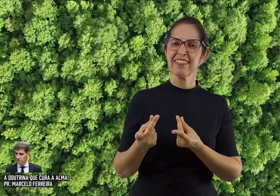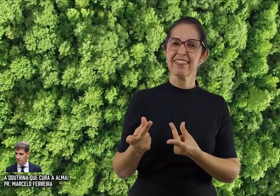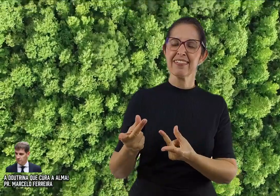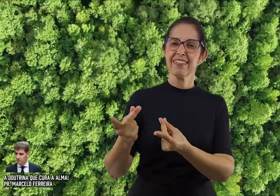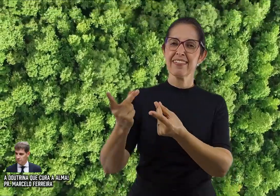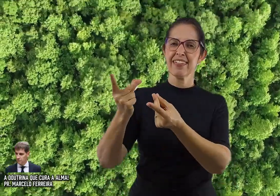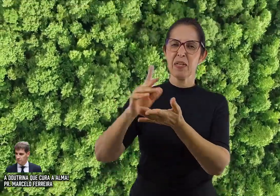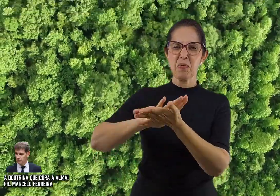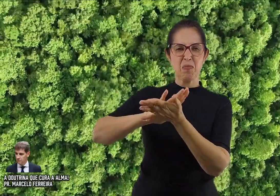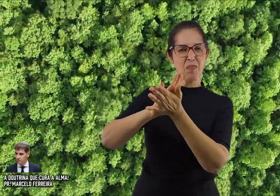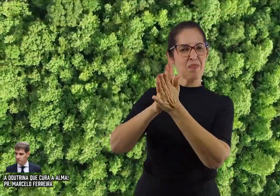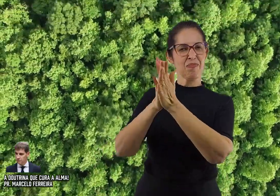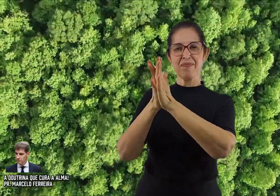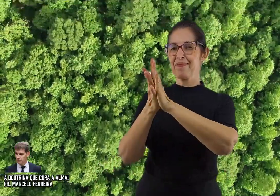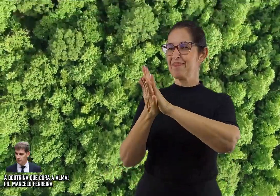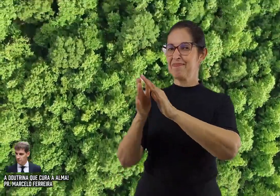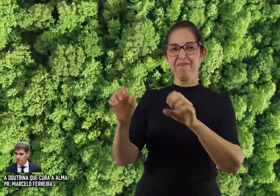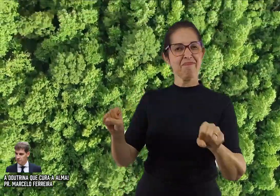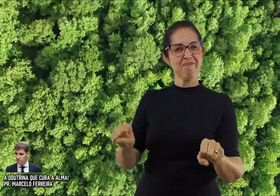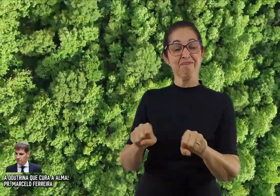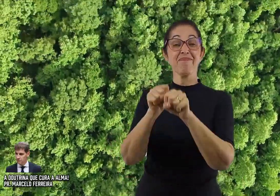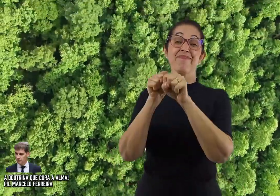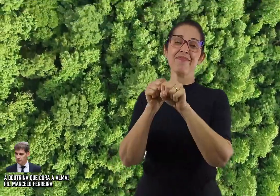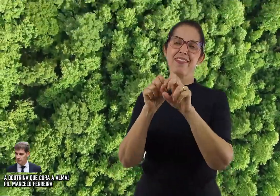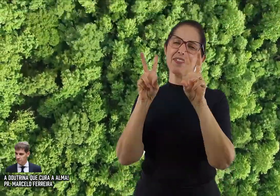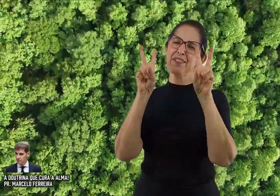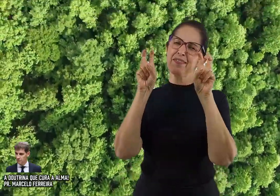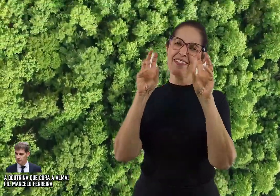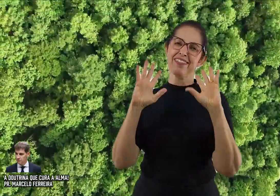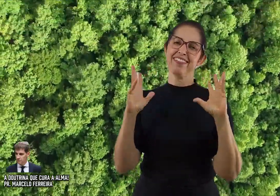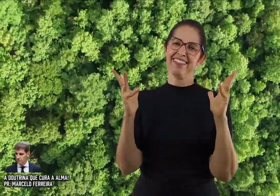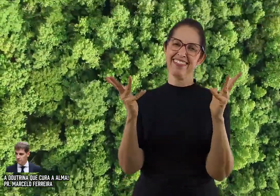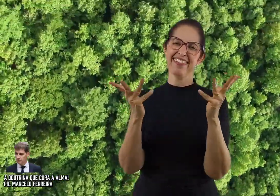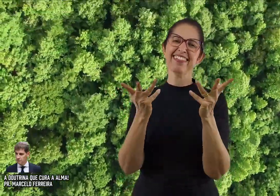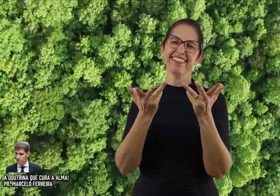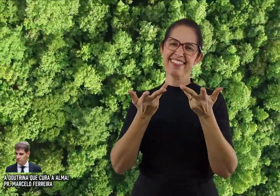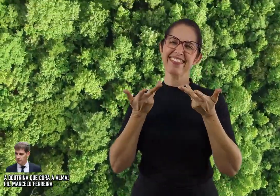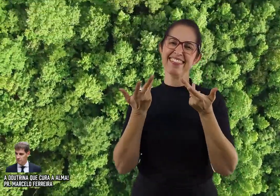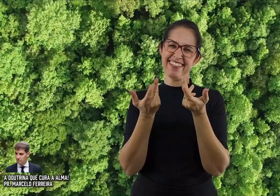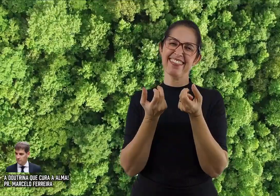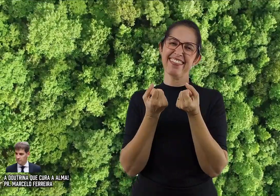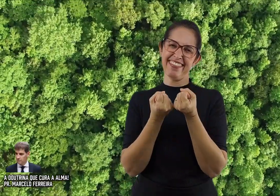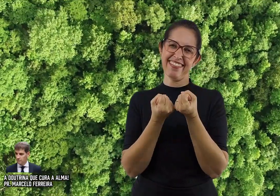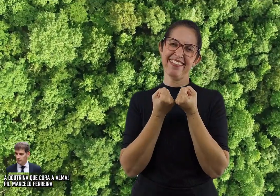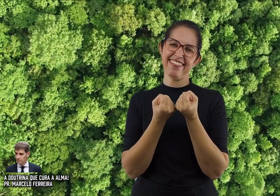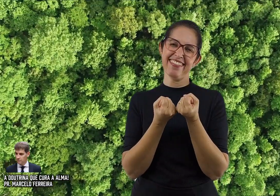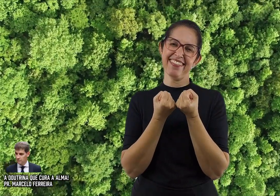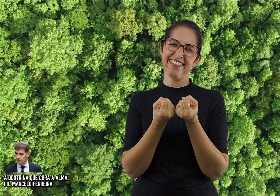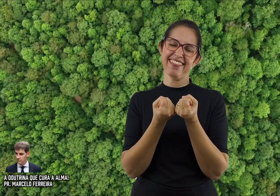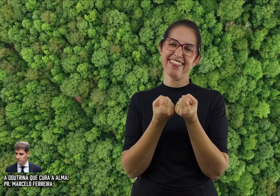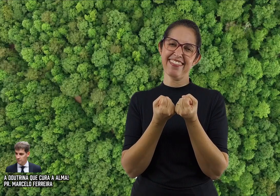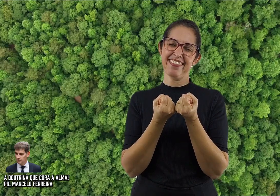inabaláveis. Essa aula, esse assunto é tão precioso, não essa aula, esse assunto, doutrina,